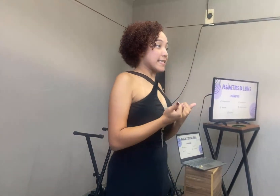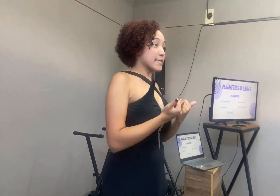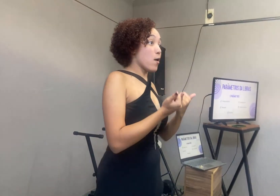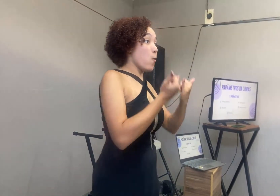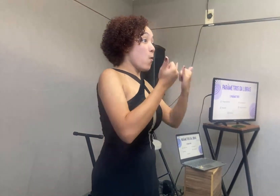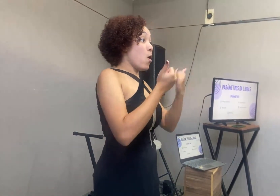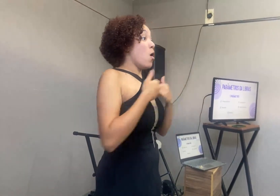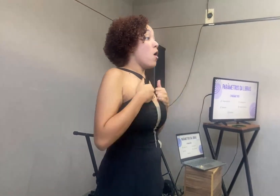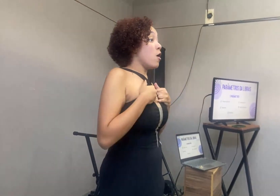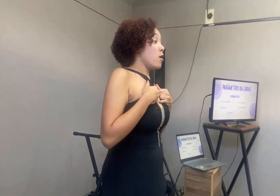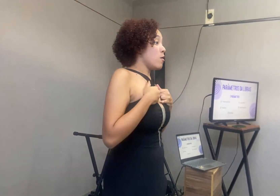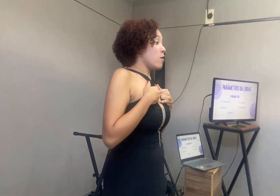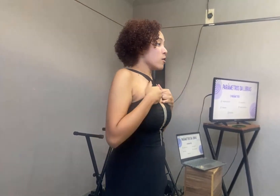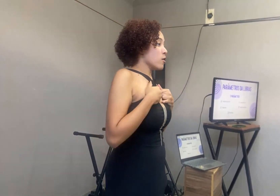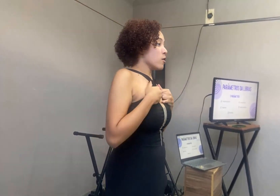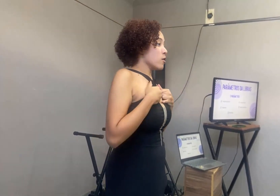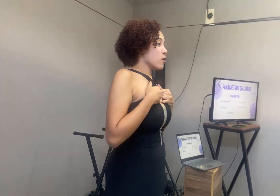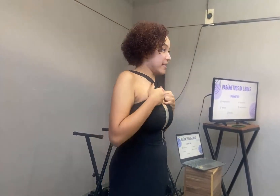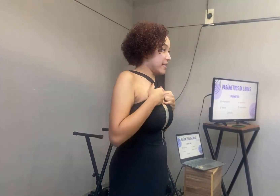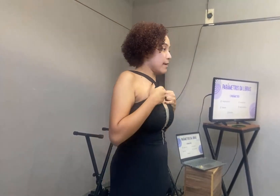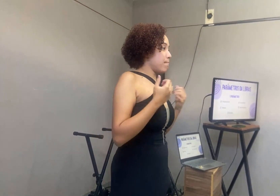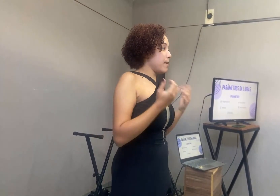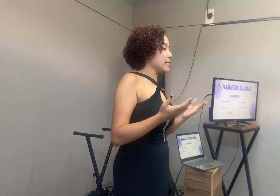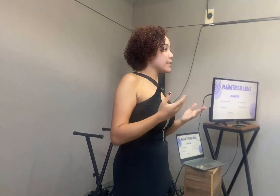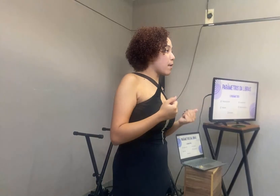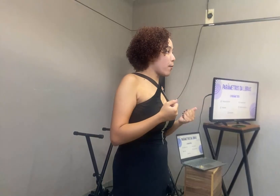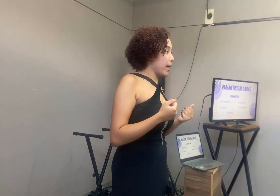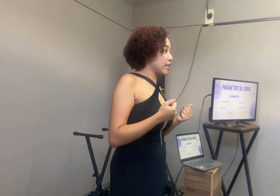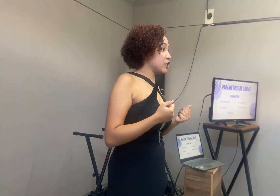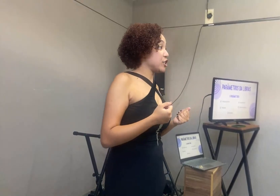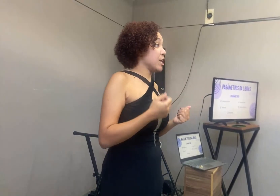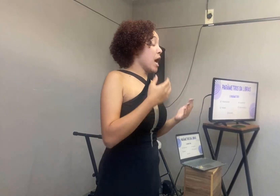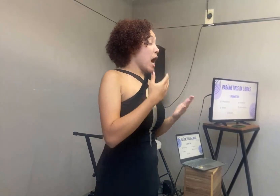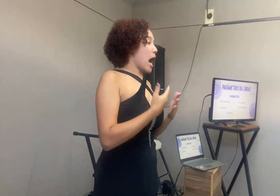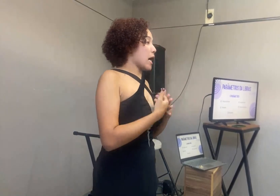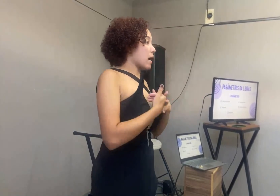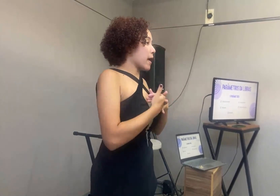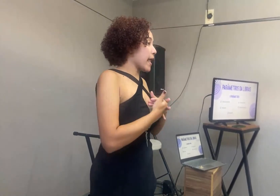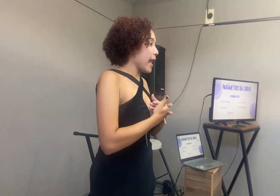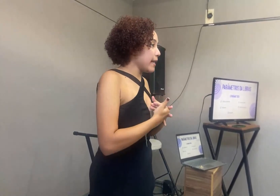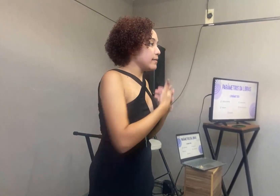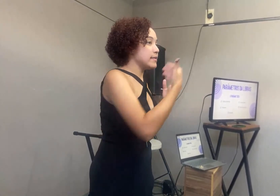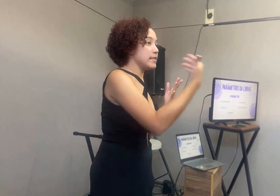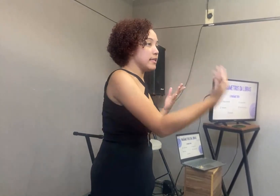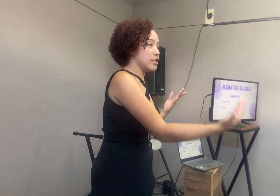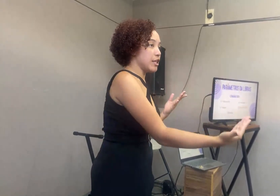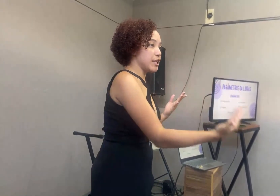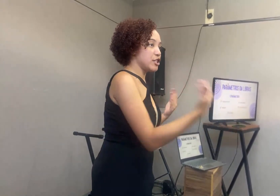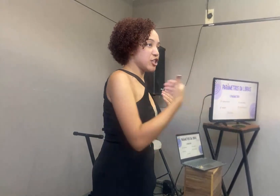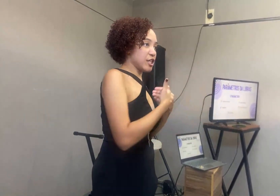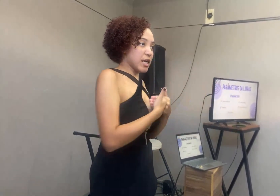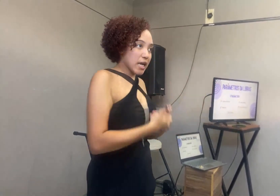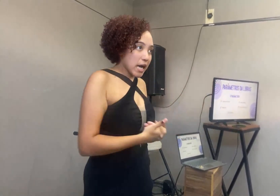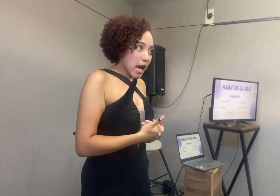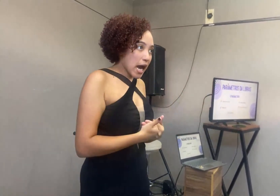orientação que vai remeter principalmente a quem se dirige